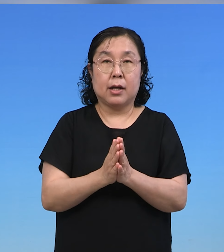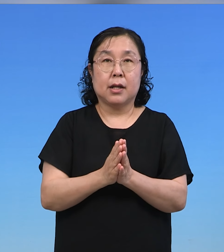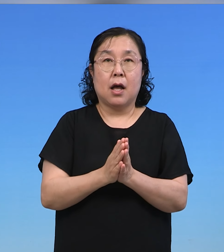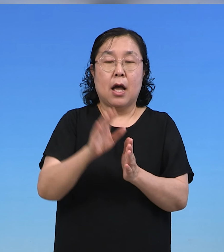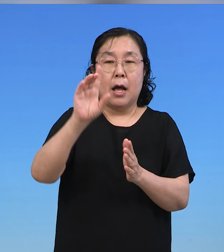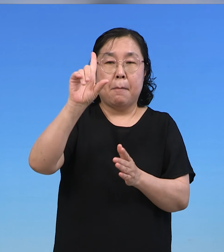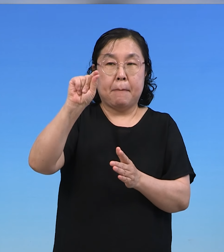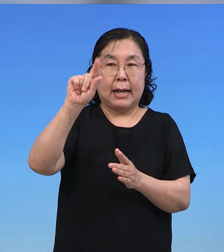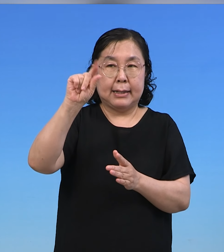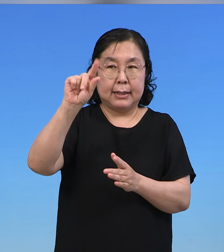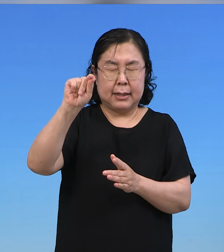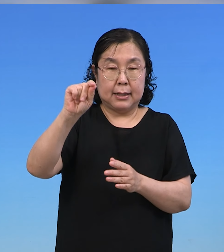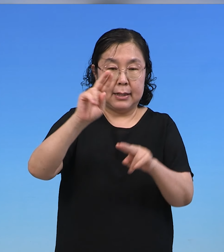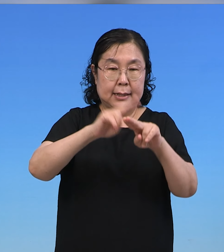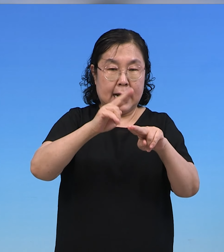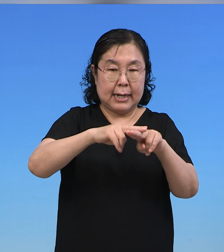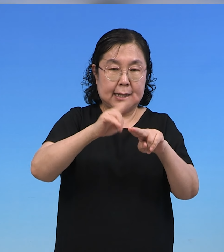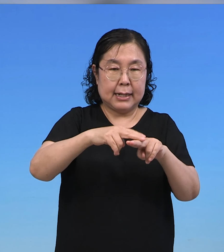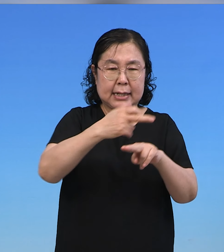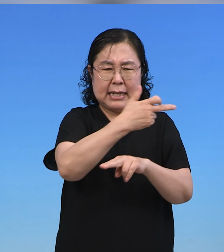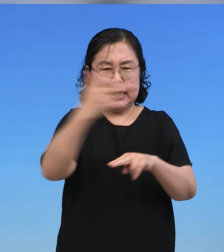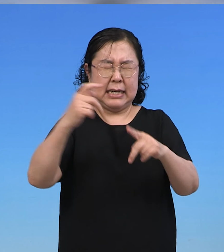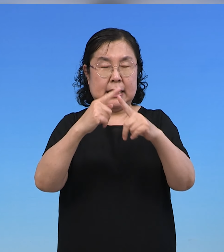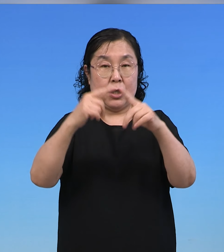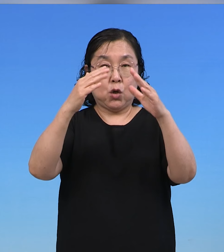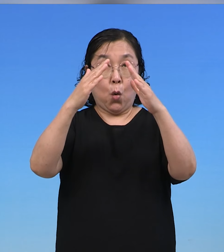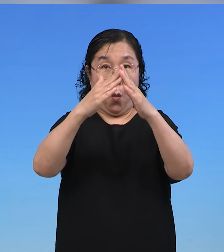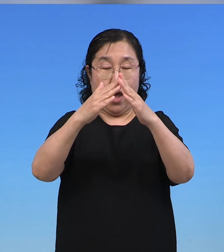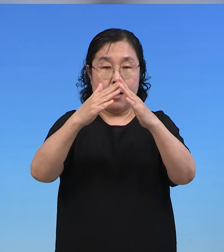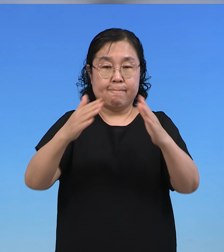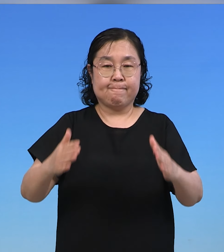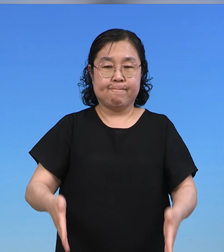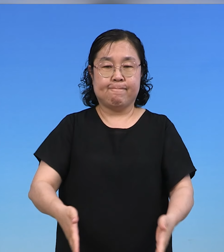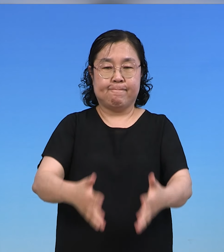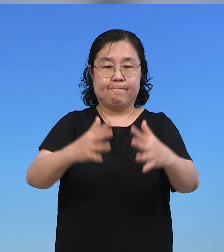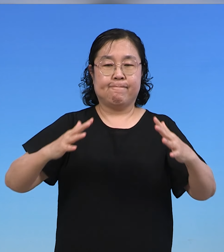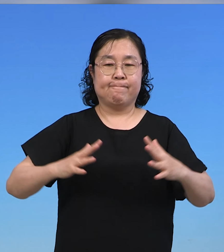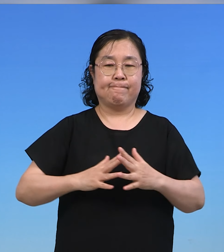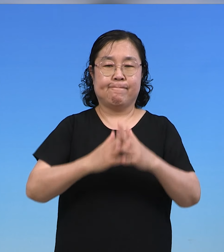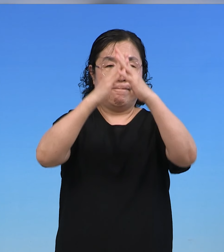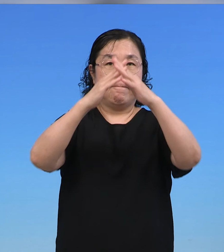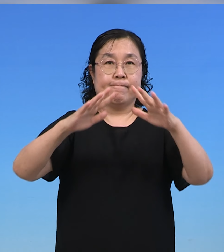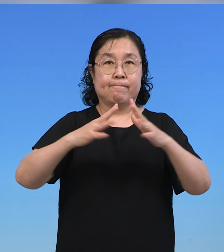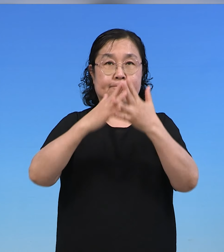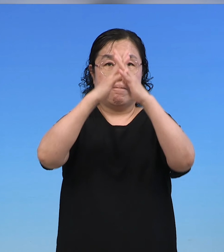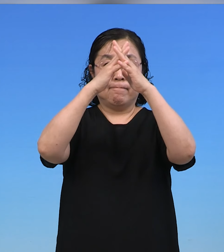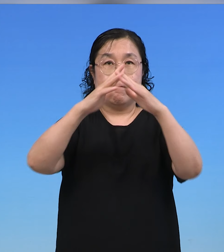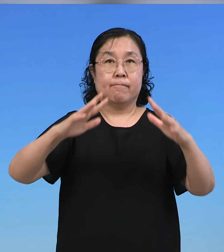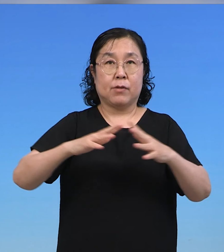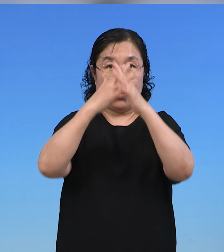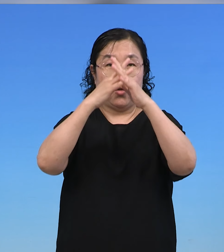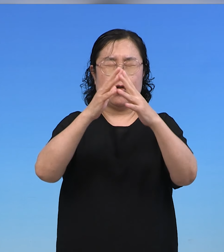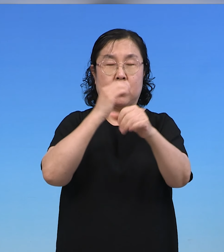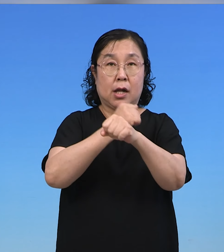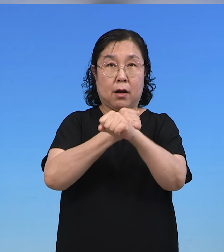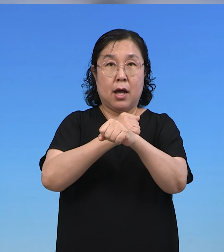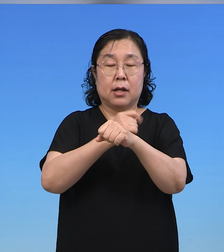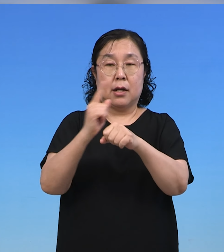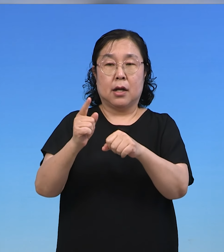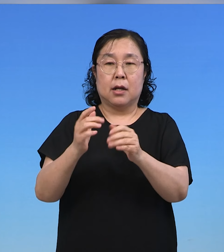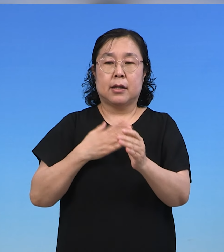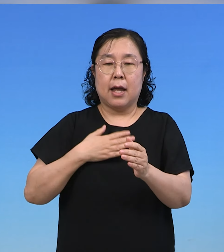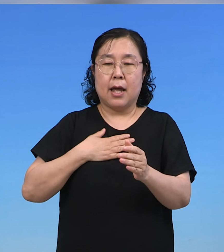집 팔아가지고 교회가 더 중요하니까 그 집 팔아가지고 이제 10만 석짜리 건축하는 일에 다 동참을